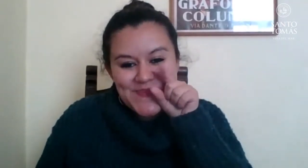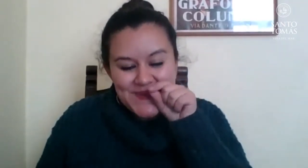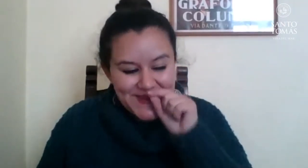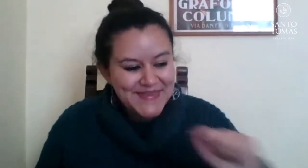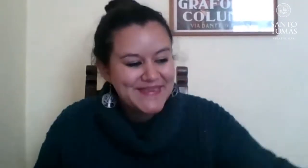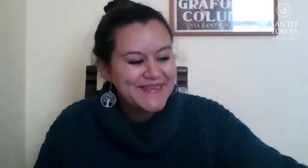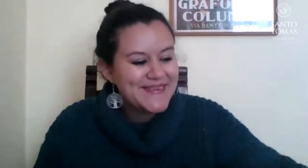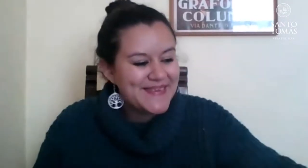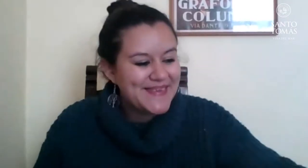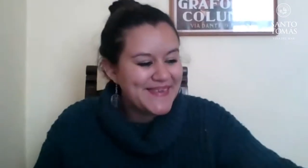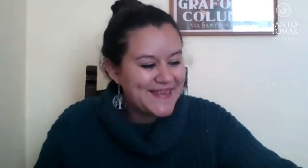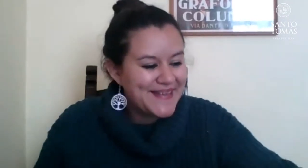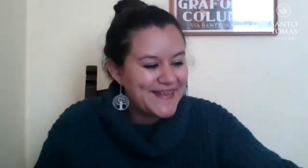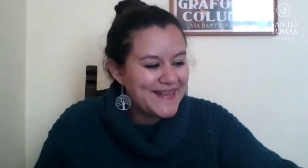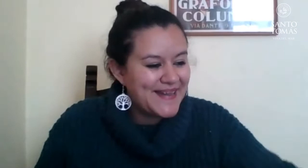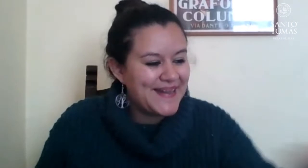Twitter. Twitter.